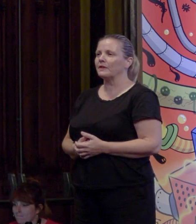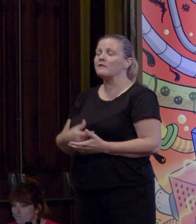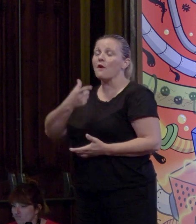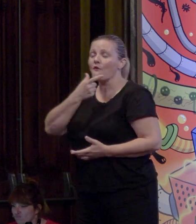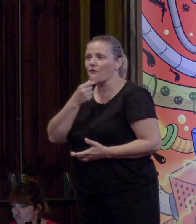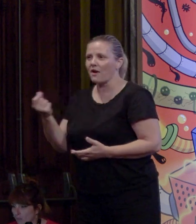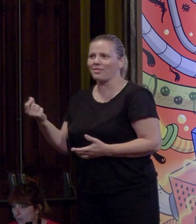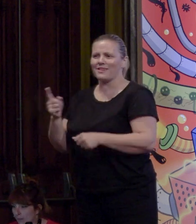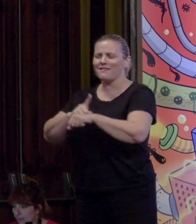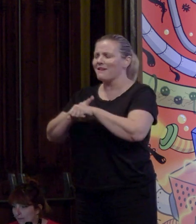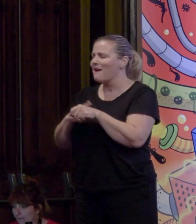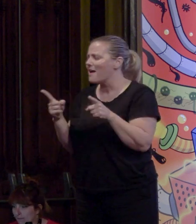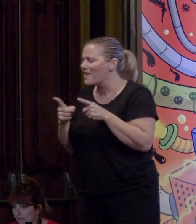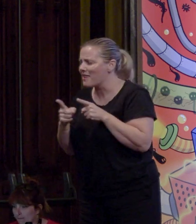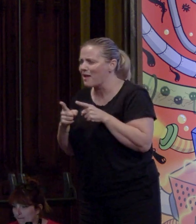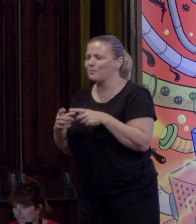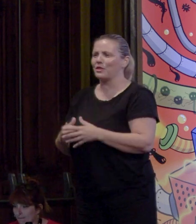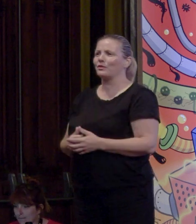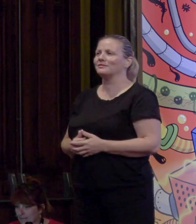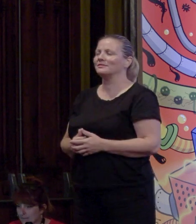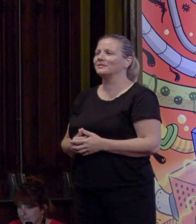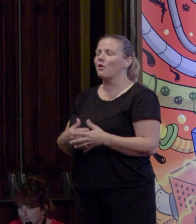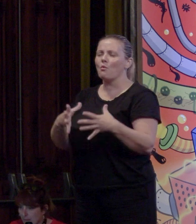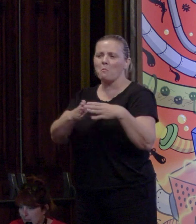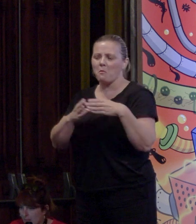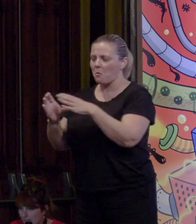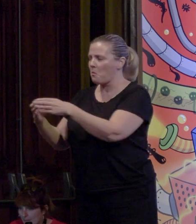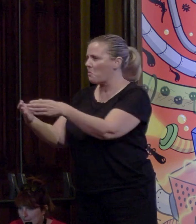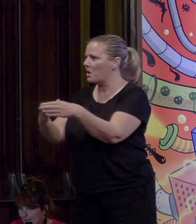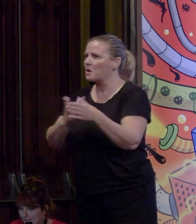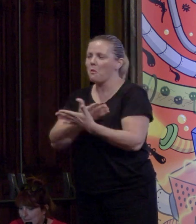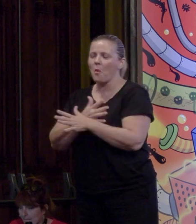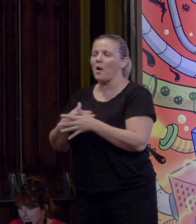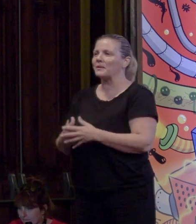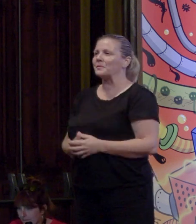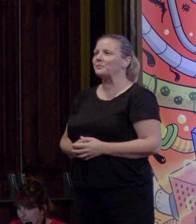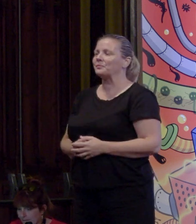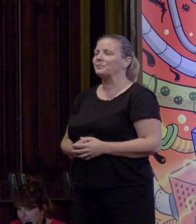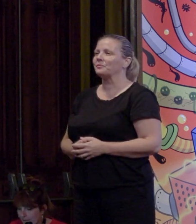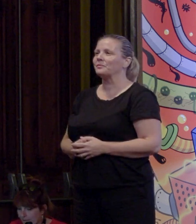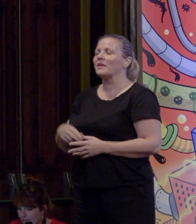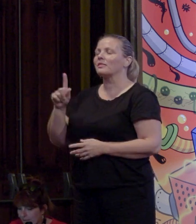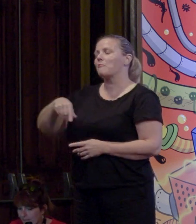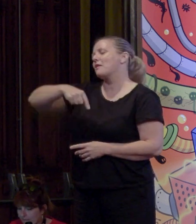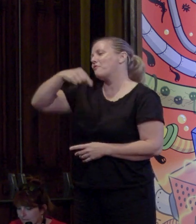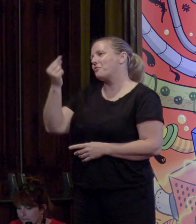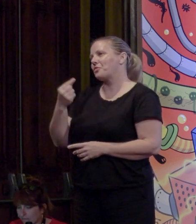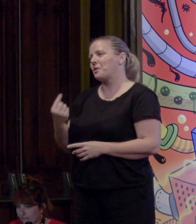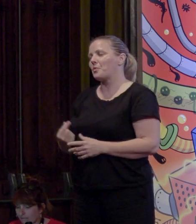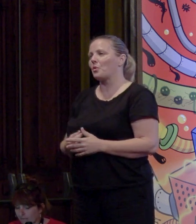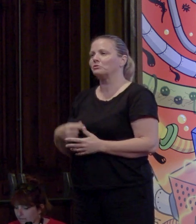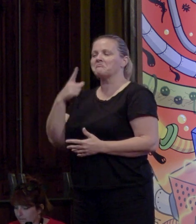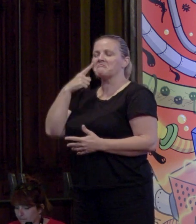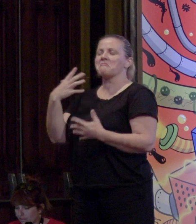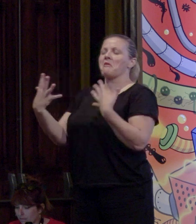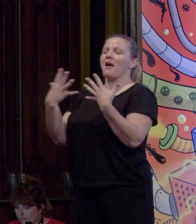sea rápido, que sea familiar, que tenga dinámicas de grupo. Y bueno, por supuesto que tenga dibujitos, que sean también atractivos